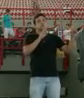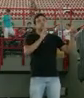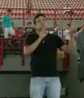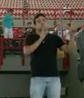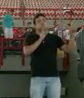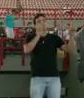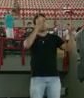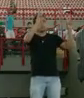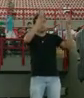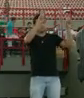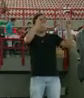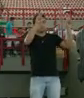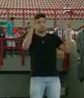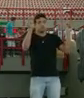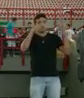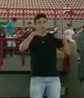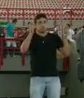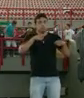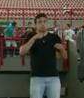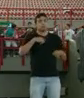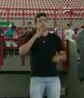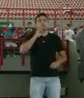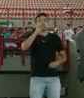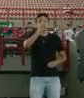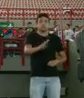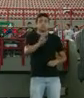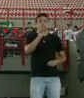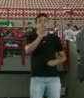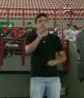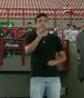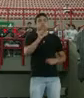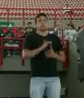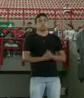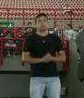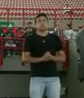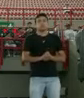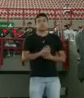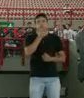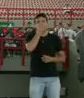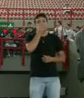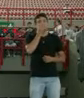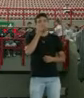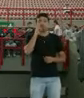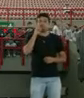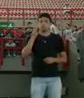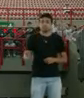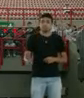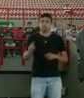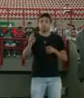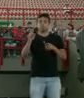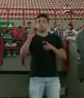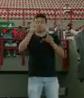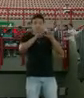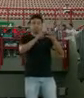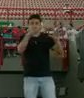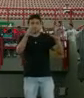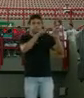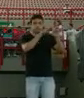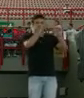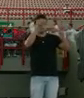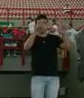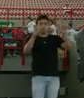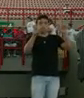o assunto, é possível afirmar que, 2 pontos, olha para o gráfico e na